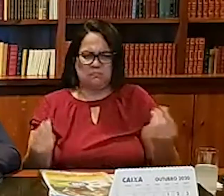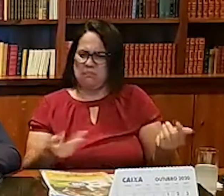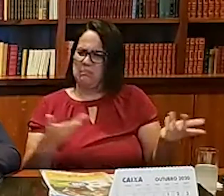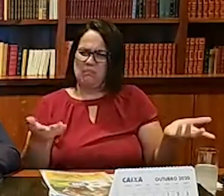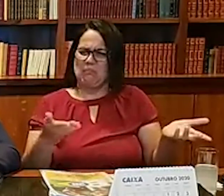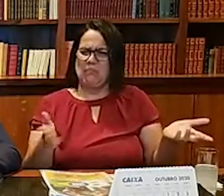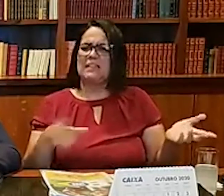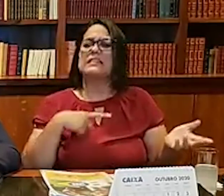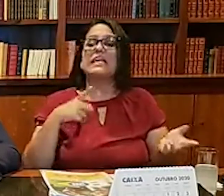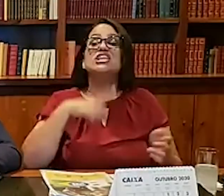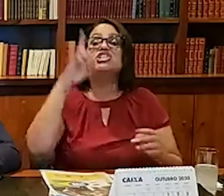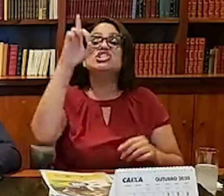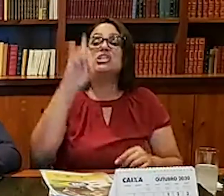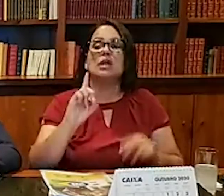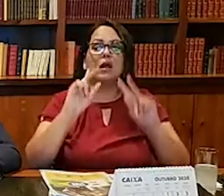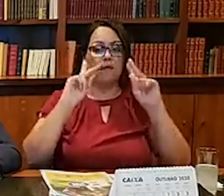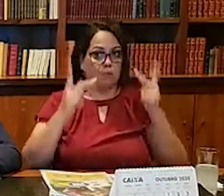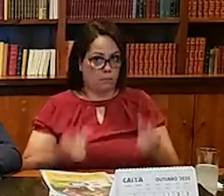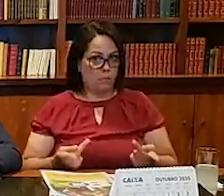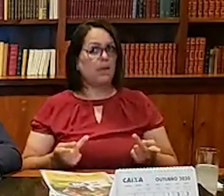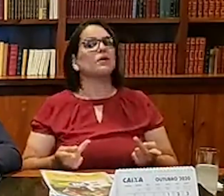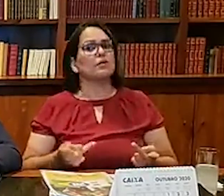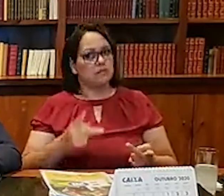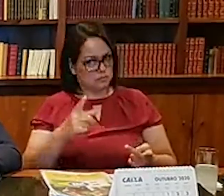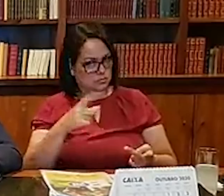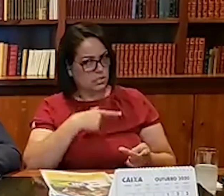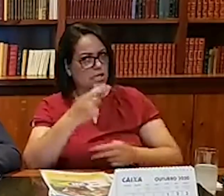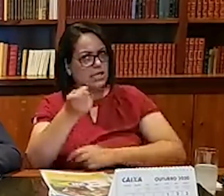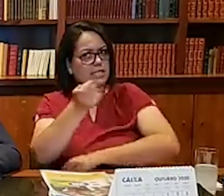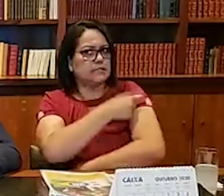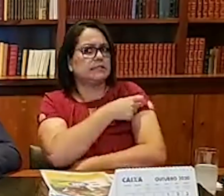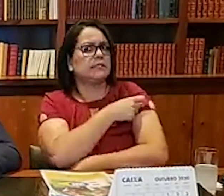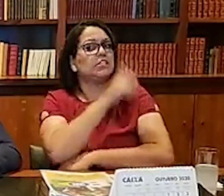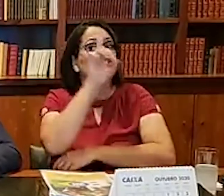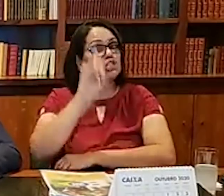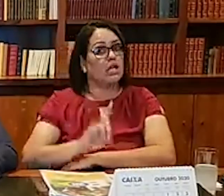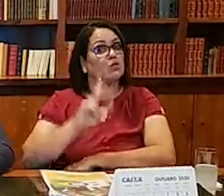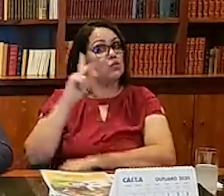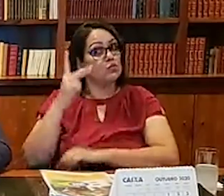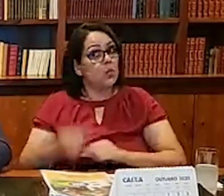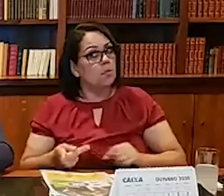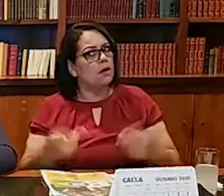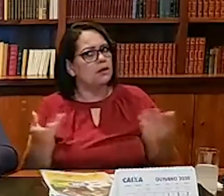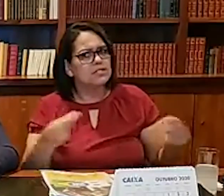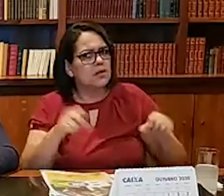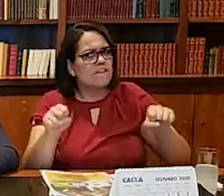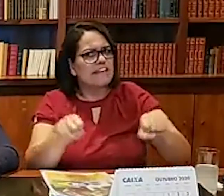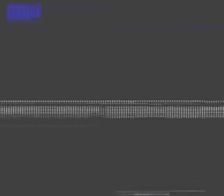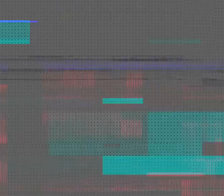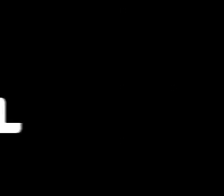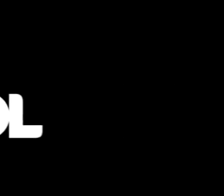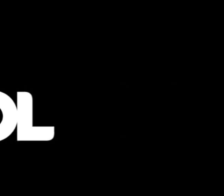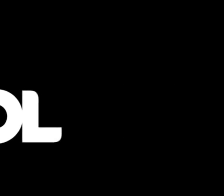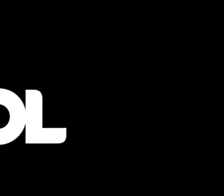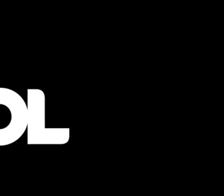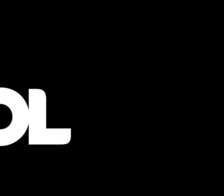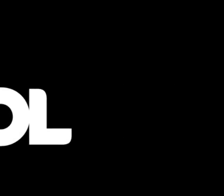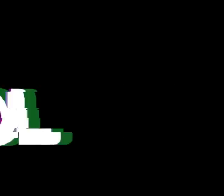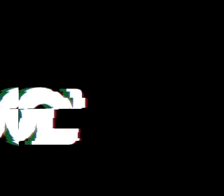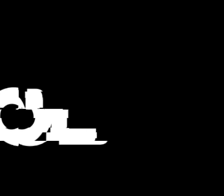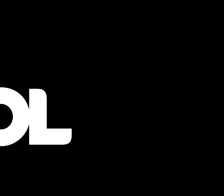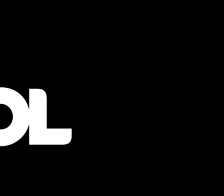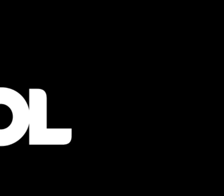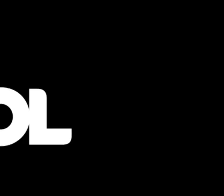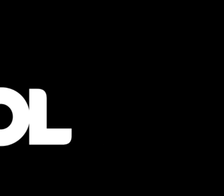de chamado no Brasil de direitos humanos e que a gente vai ver essa vacina a luz dos Direitos Humanos isso é violação de direitos humanos